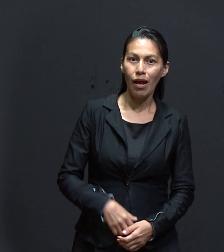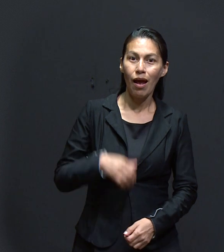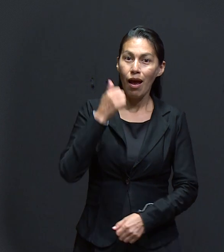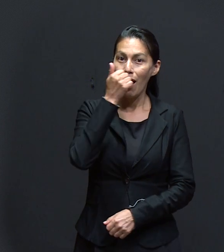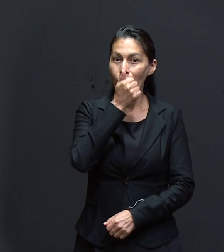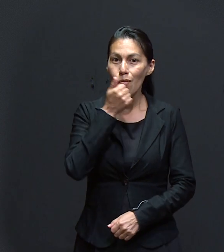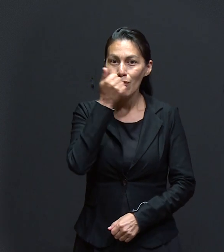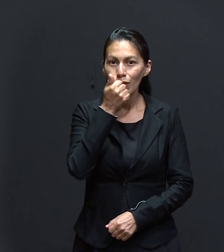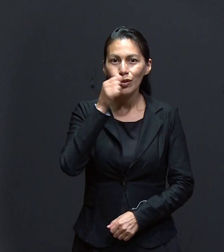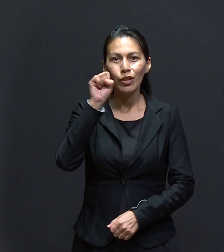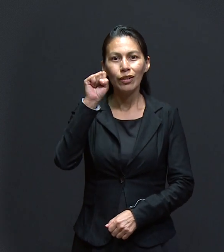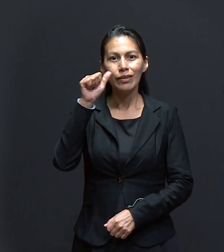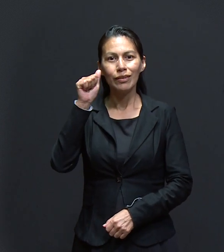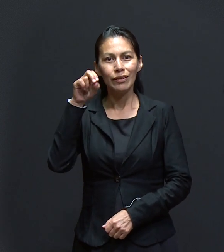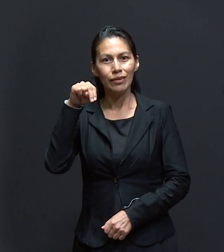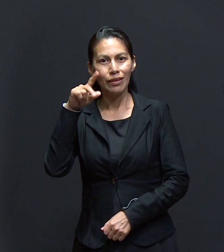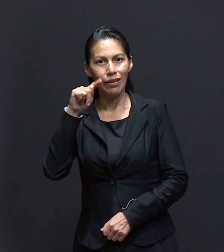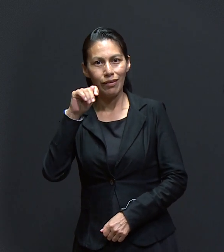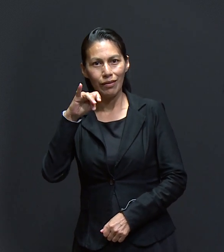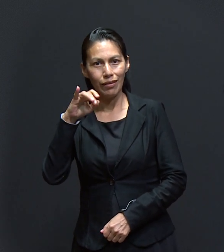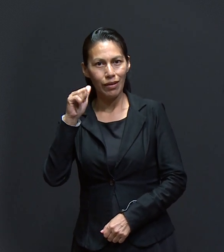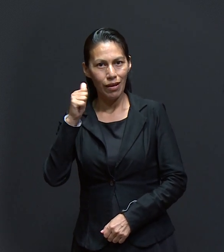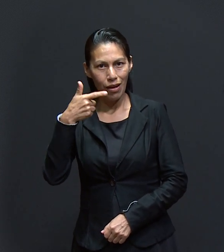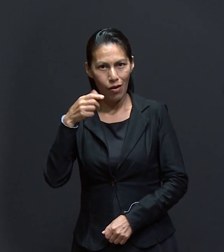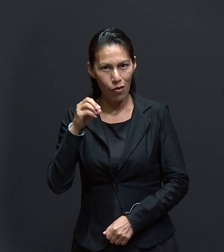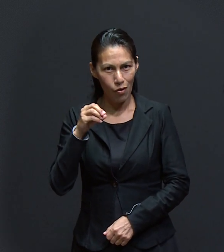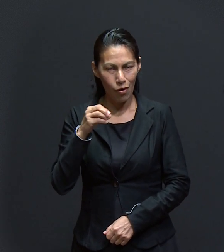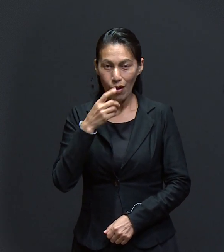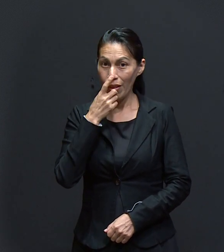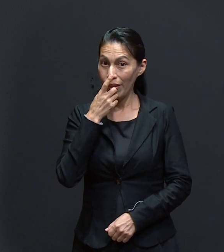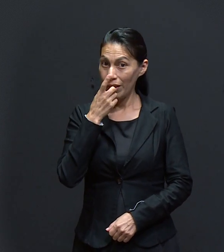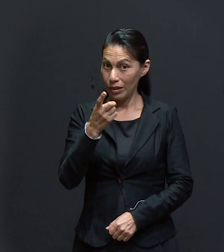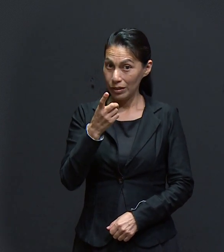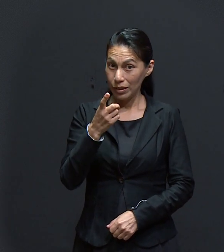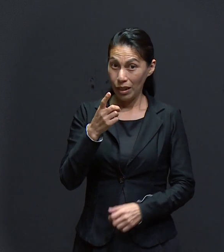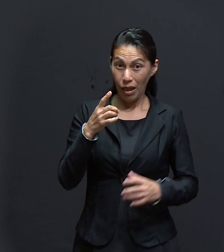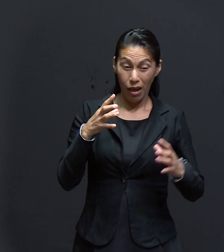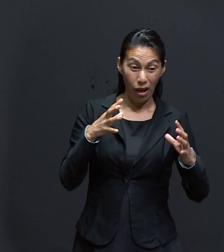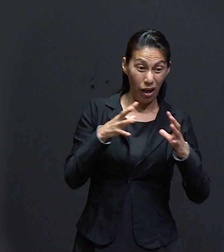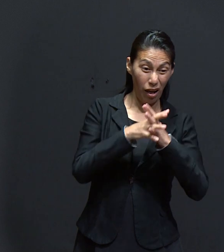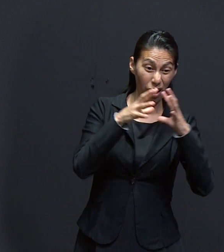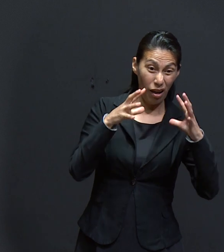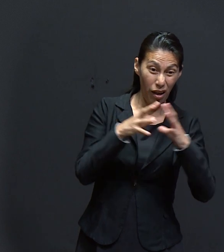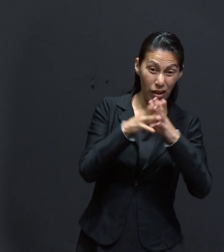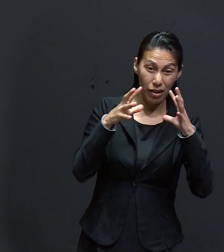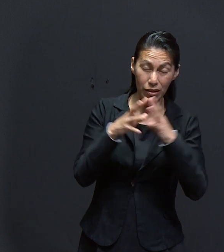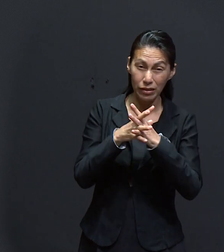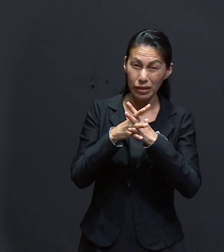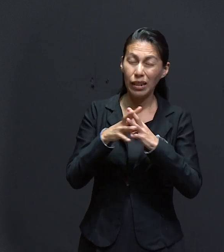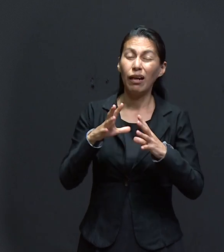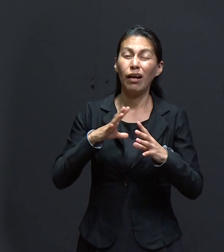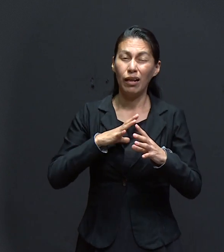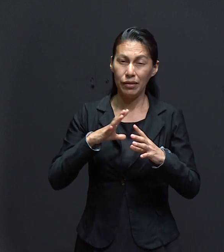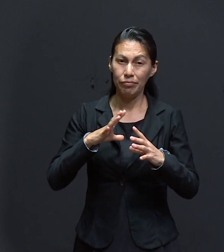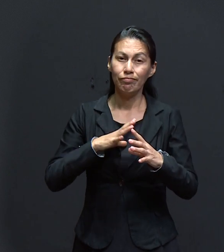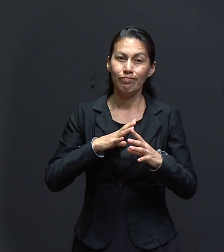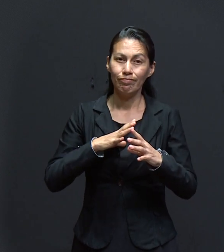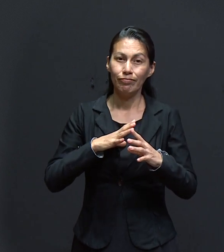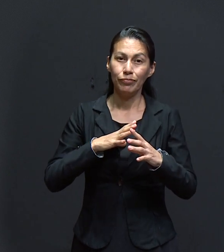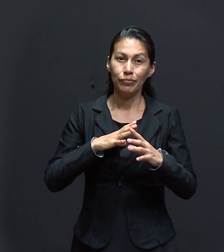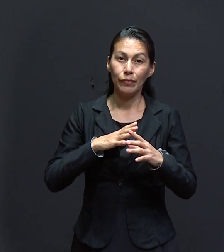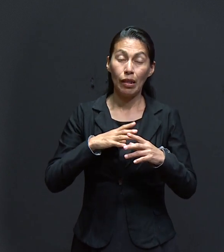el apóstol santiago comienza que las guerras vienen porque